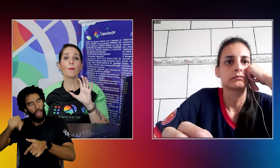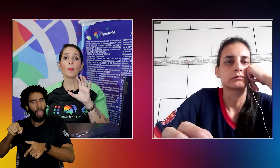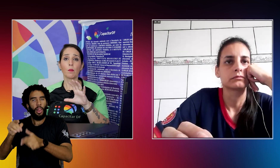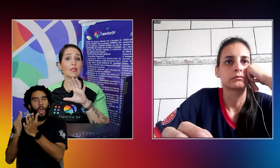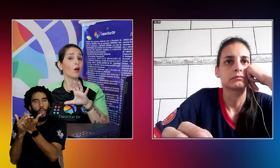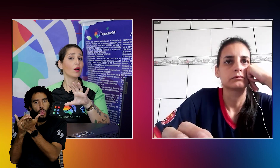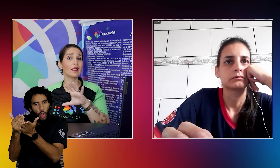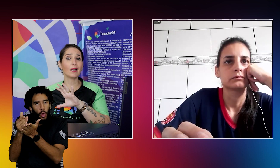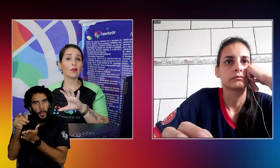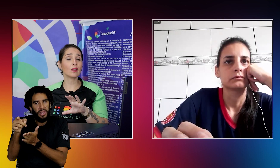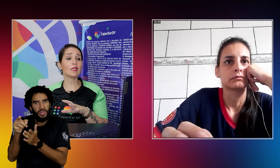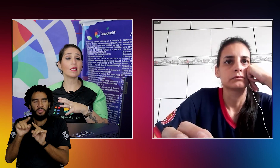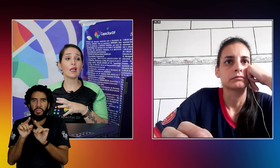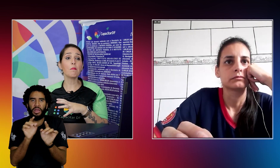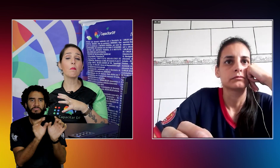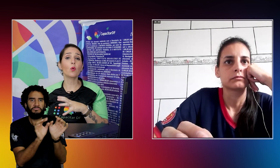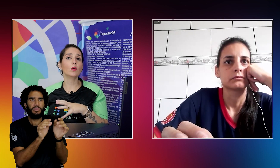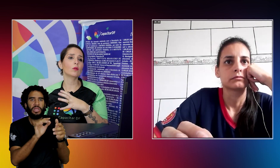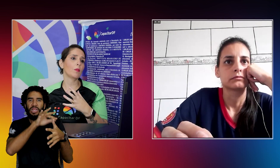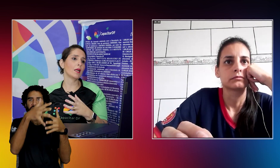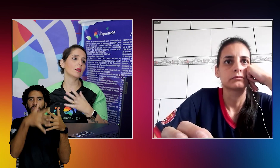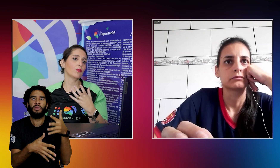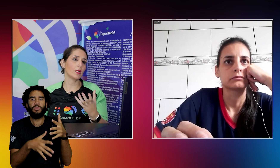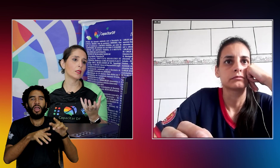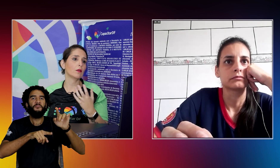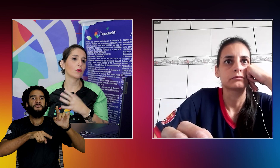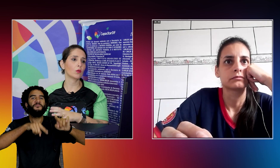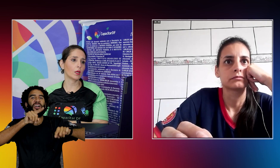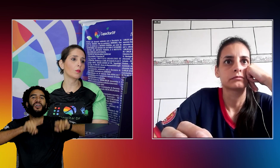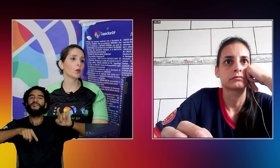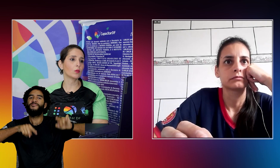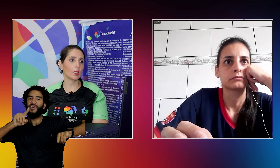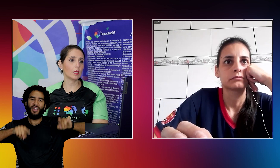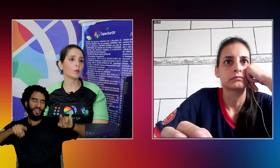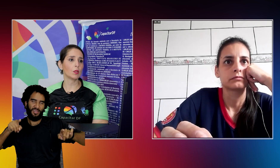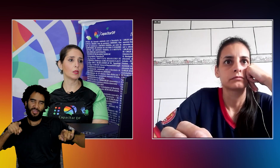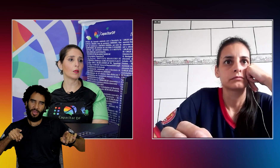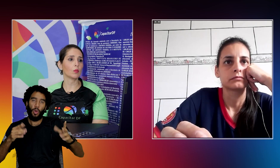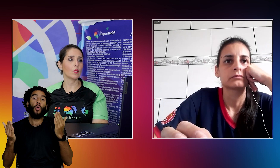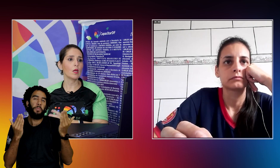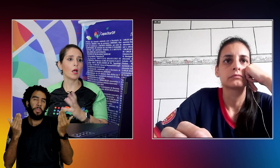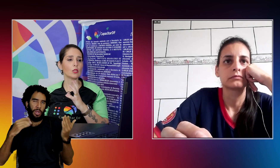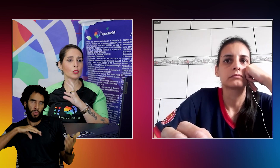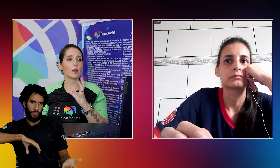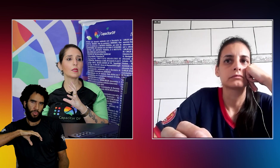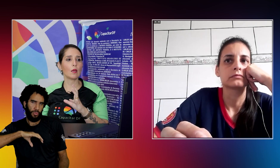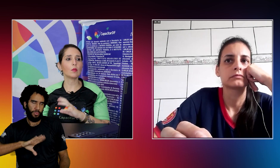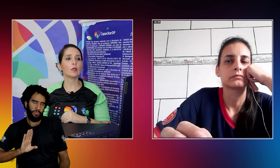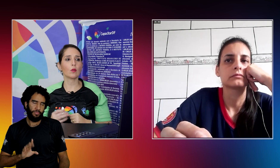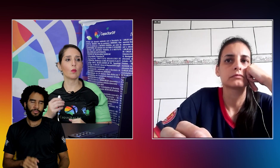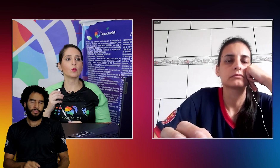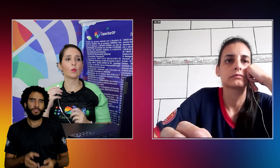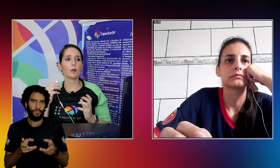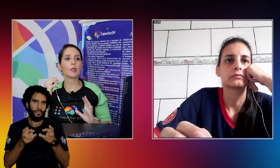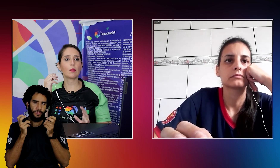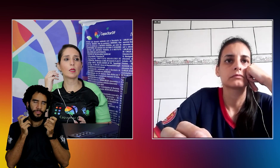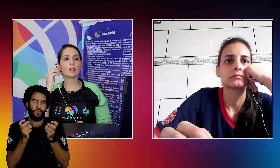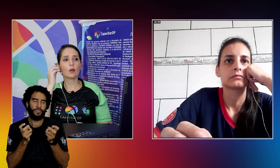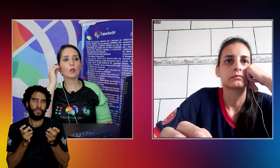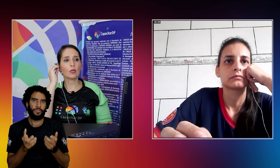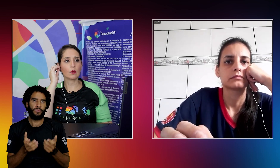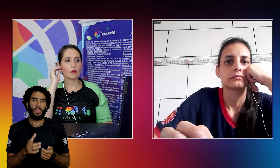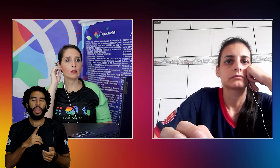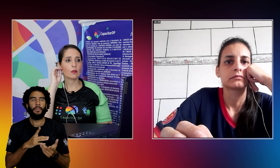intenção. Mas a ordem na língua de sinais ela é muito mais flexível do que do português, por exemplo. A gente percebe isso de uma maneira